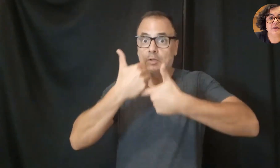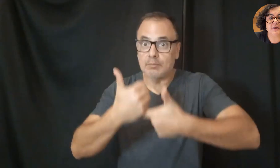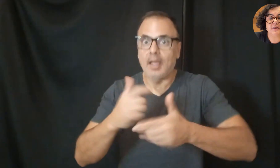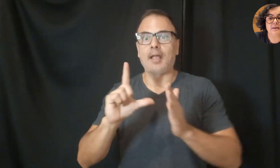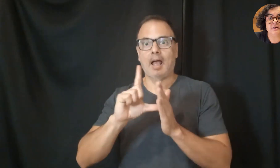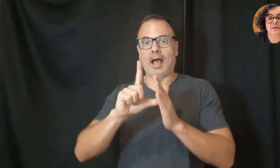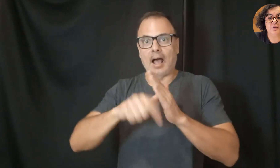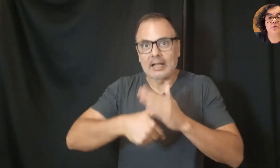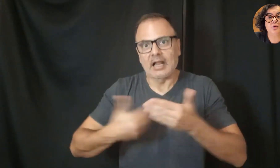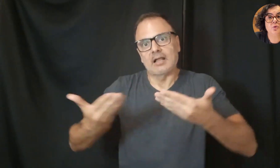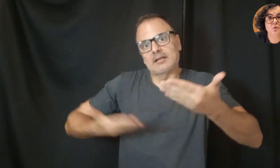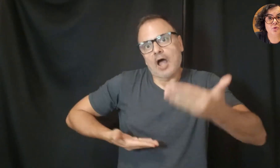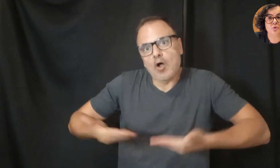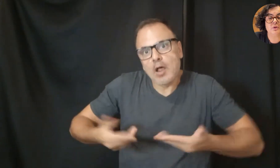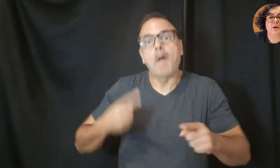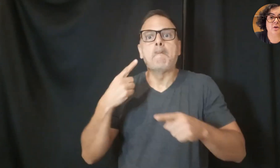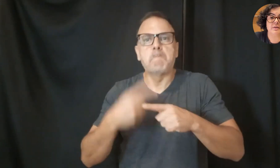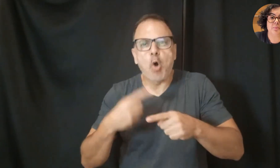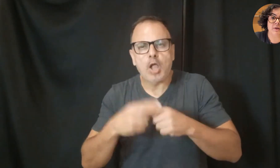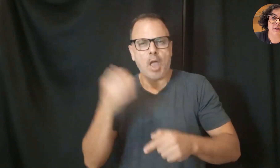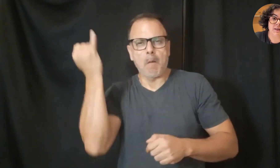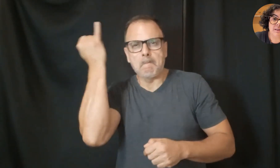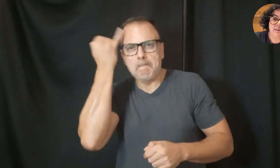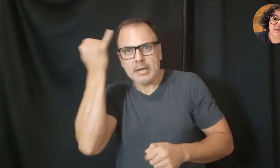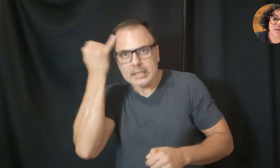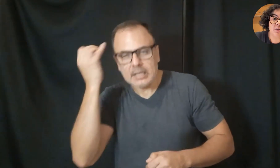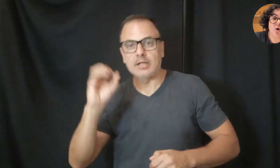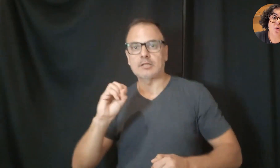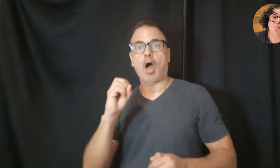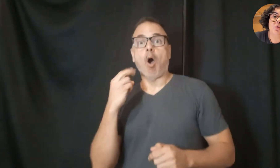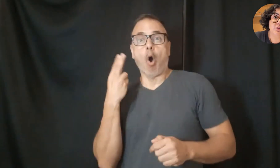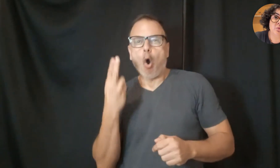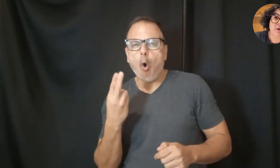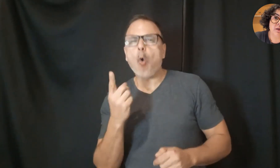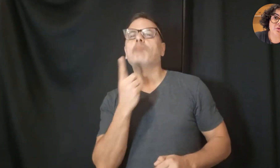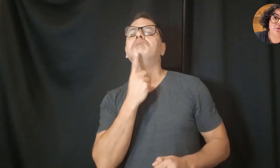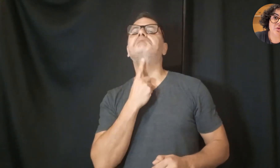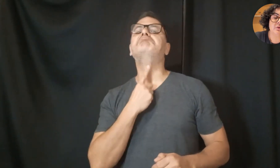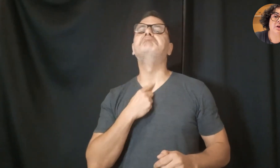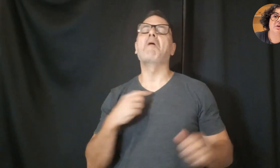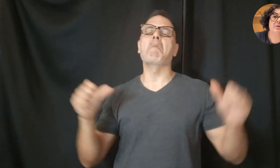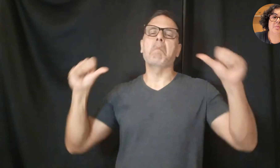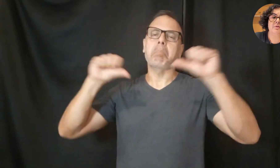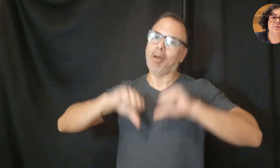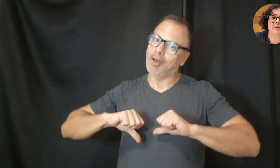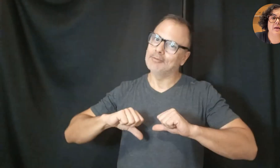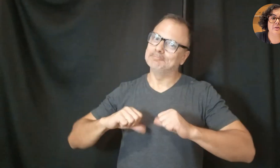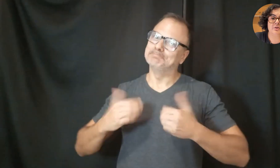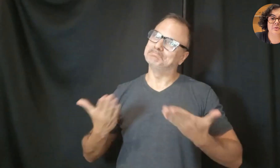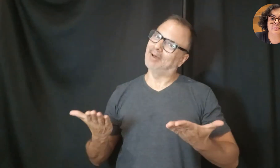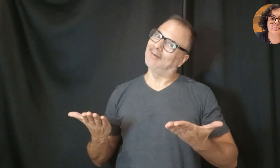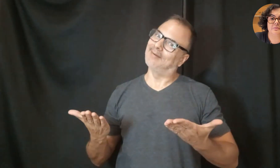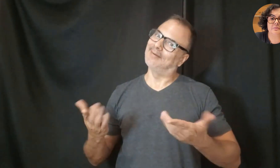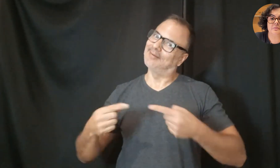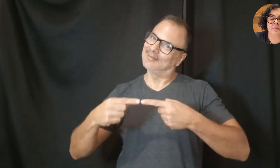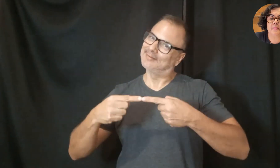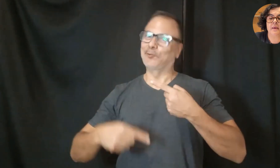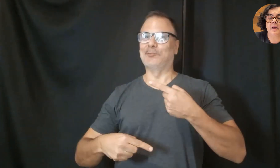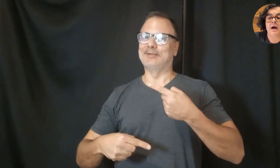signifique fruto da nossa preguiça ou muito menos da nossa má vontade.